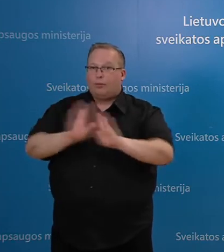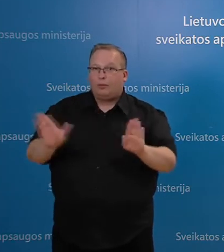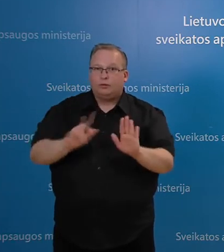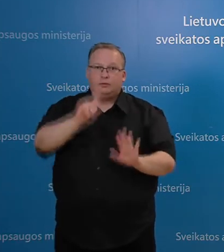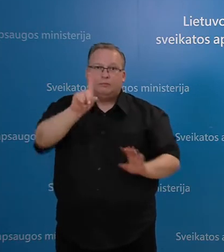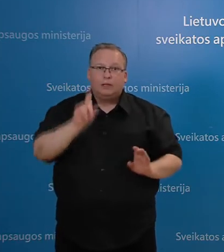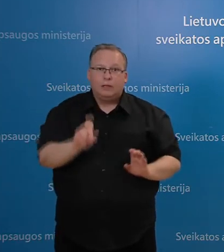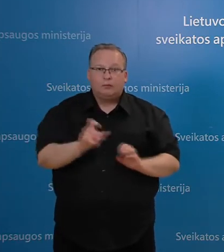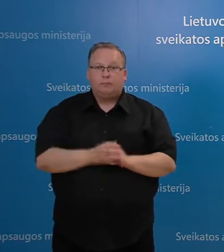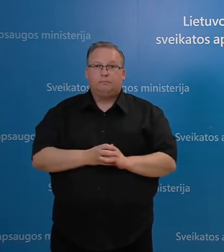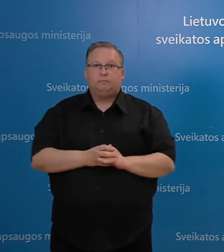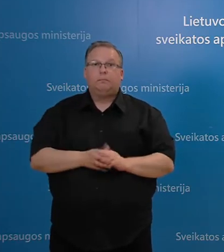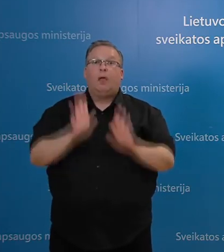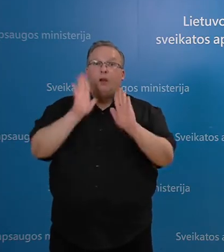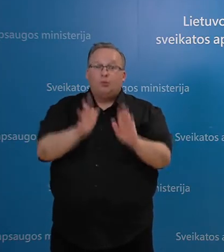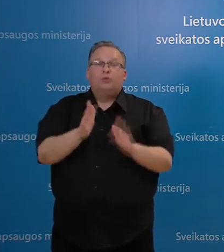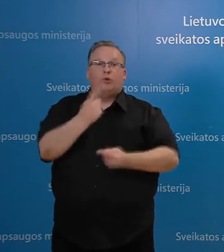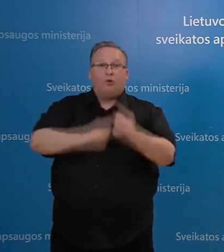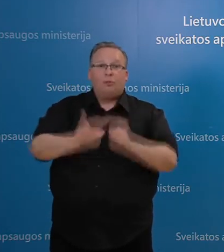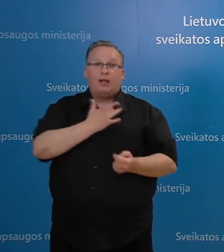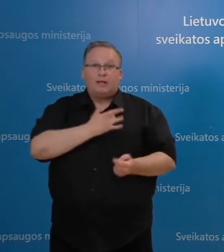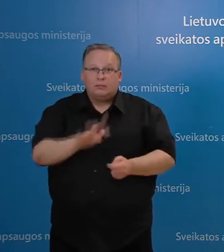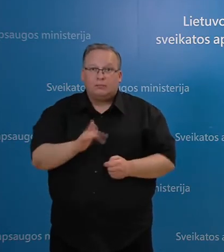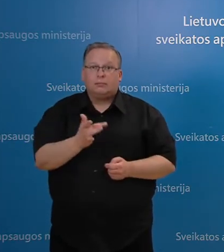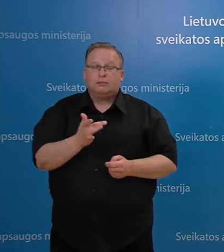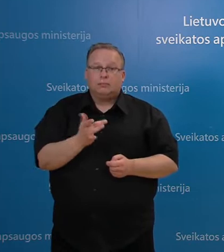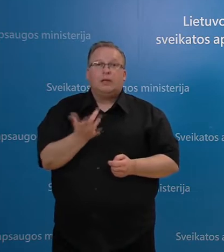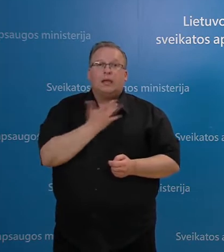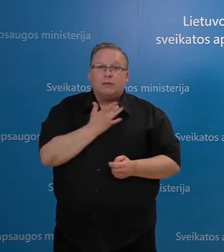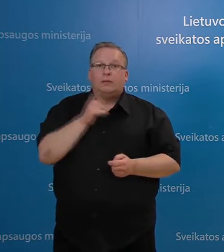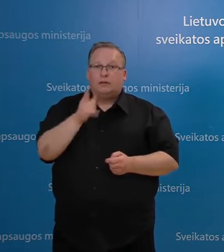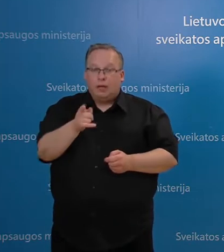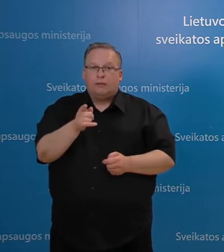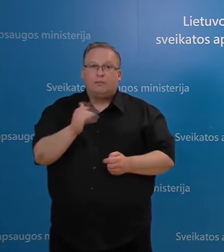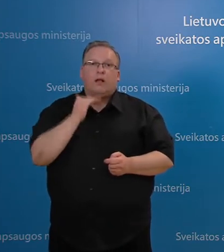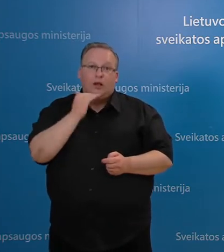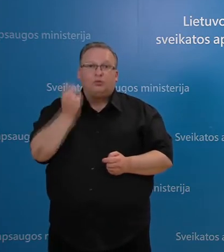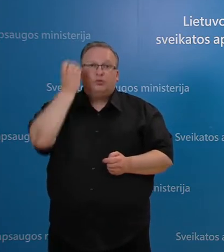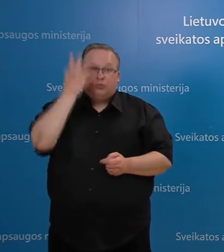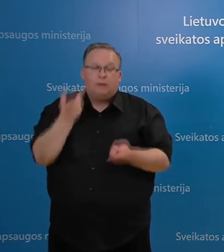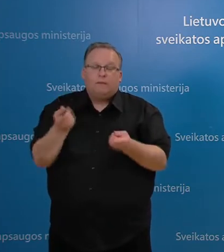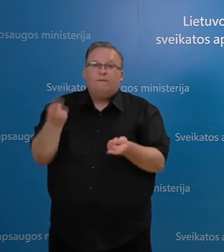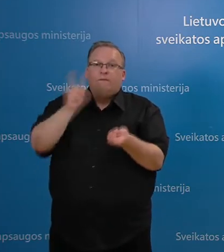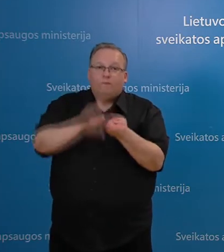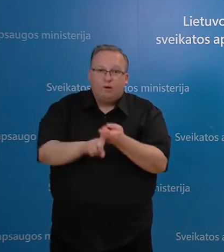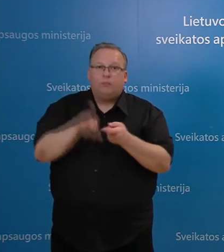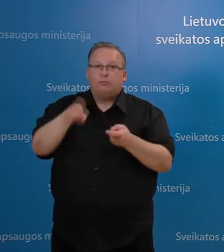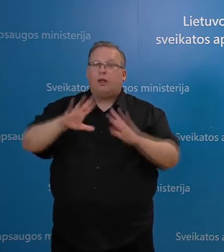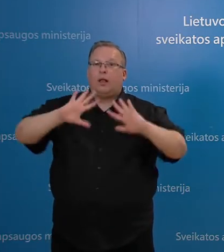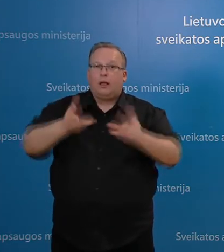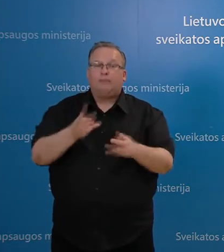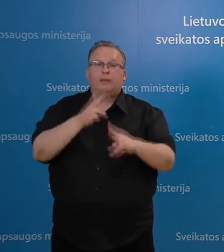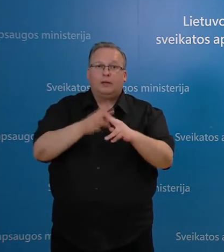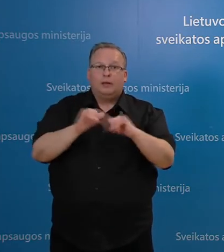tiesų, ar bus griežtinami reikalavimai, tai visiškai logiška, kad tai priklausys nuo epidemiologinės situacijos,